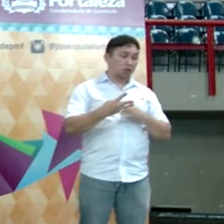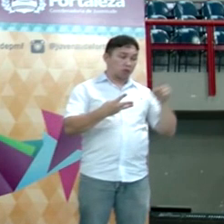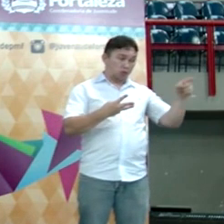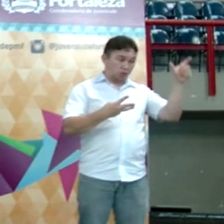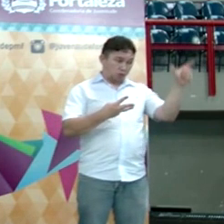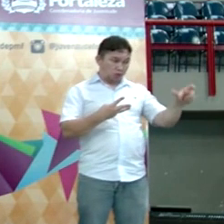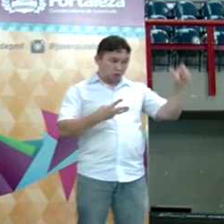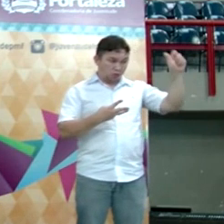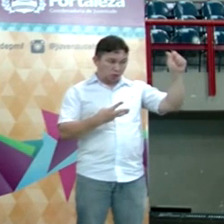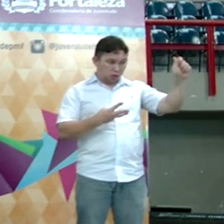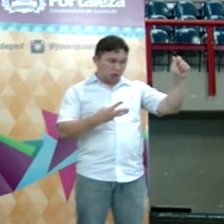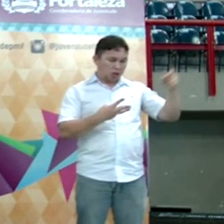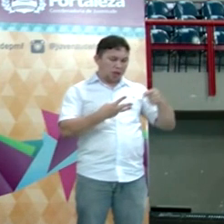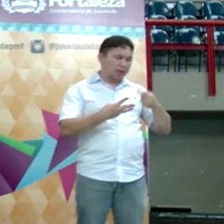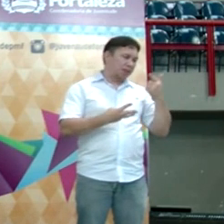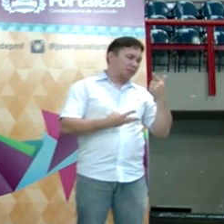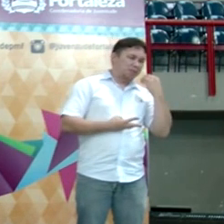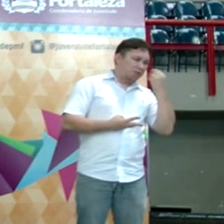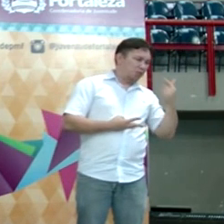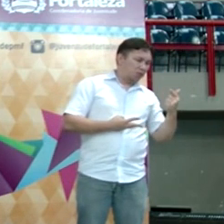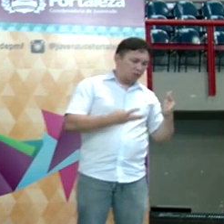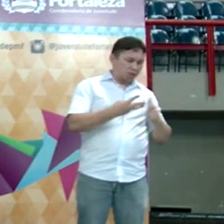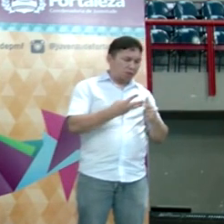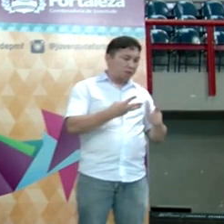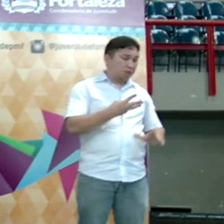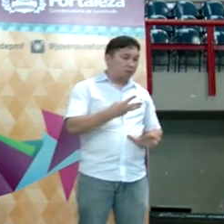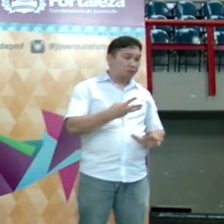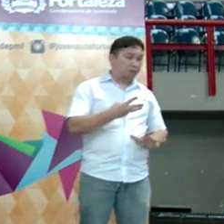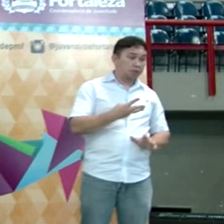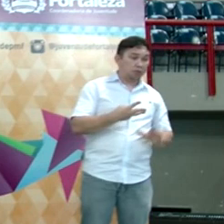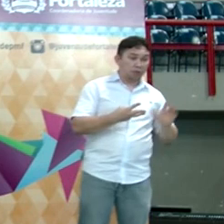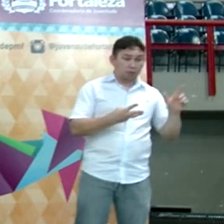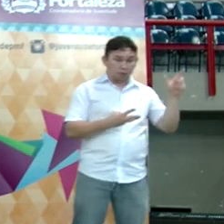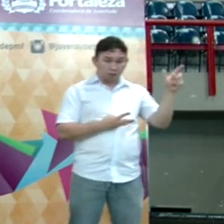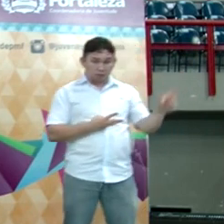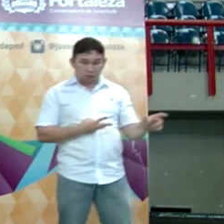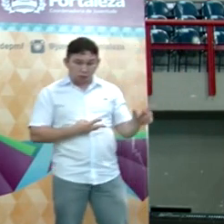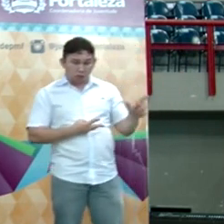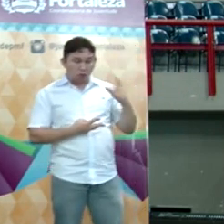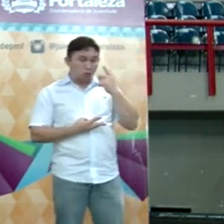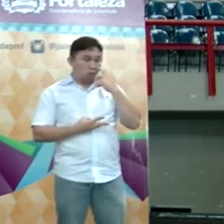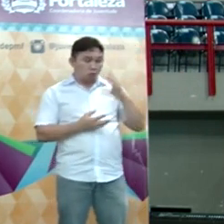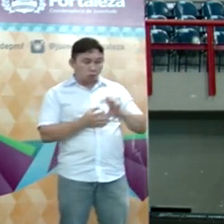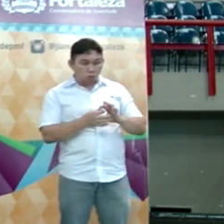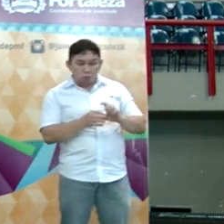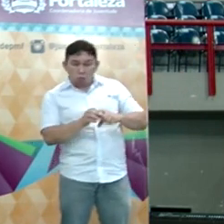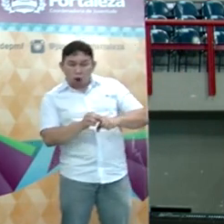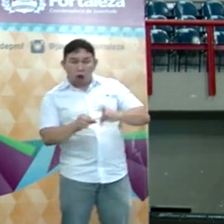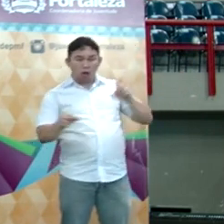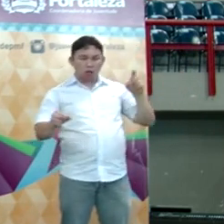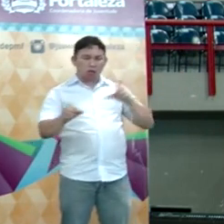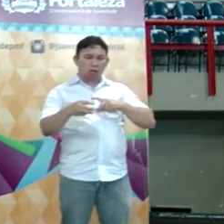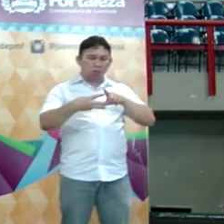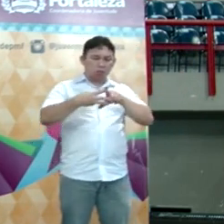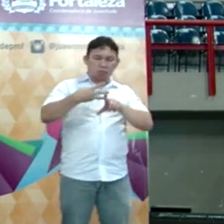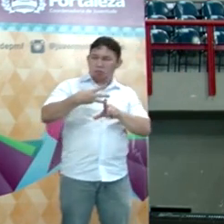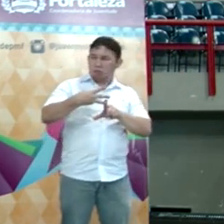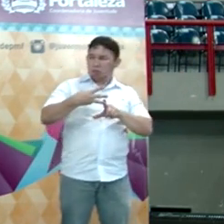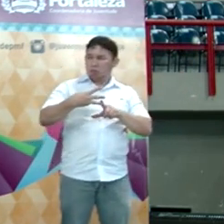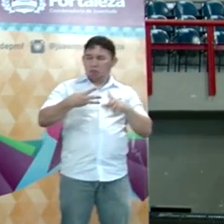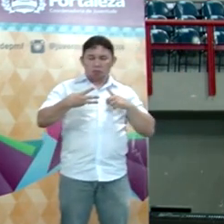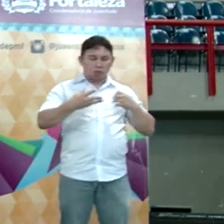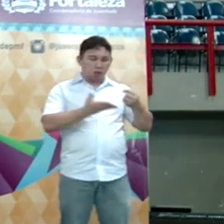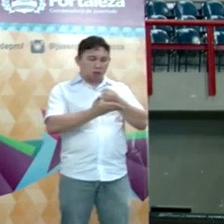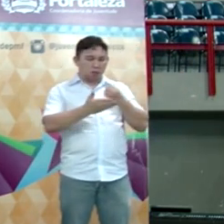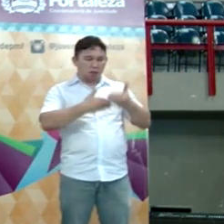é preparado, é inexperiente, é extrovertido. Admitindo que há independência entre os 3 instrumentos nos quais